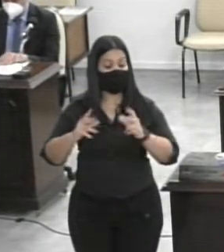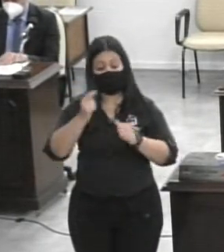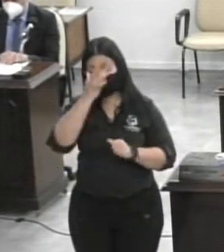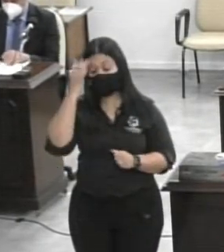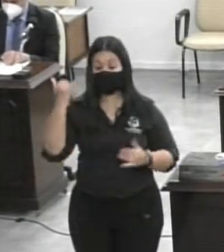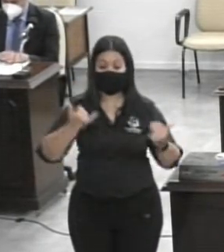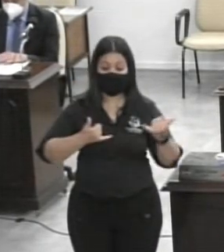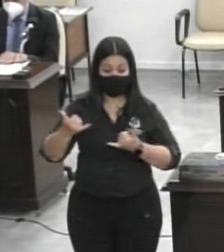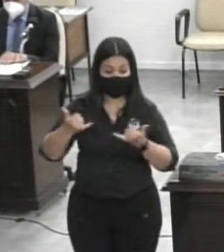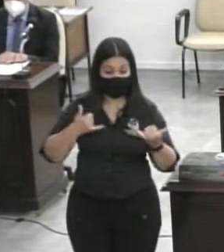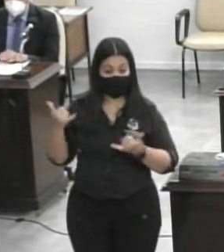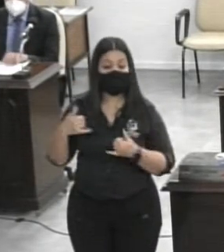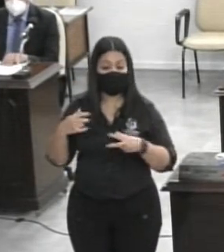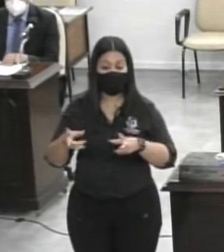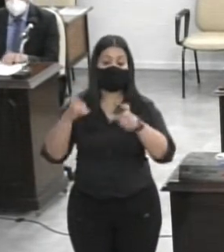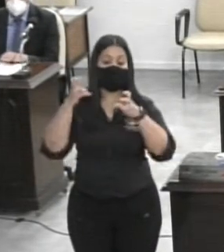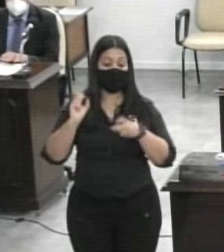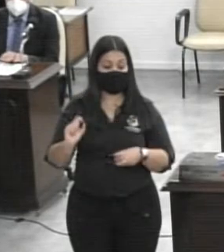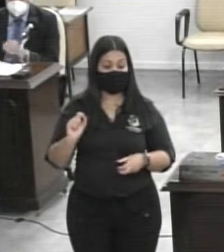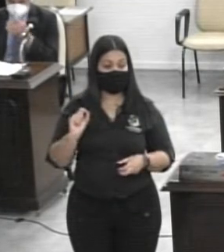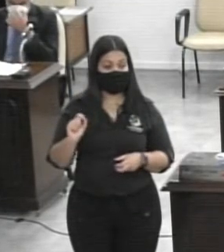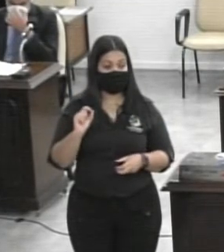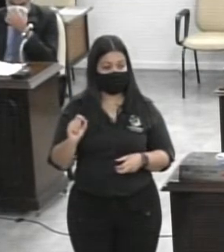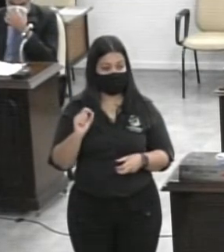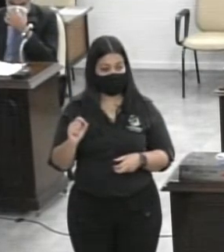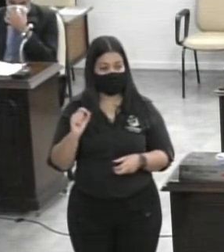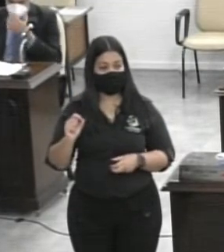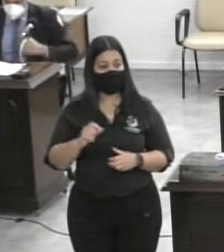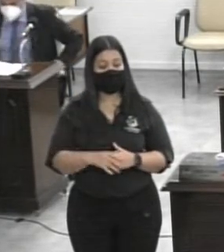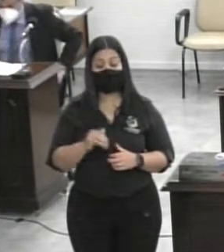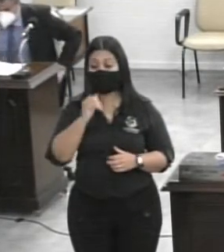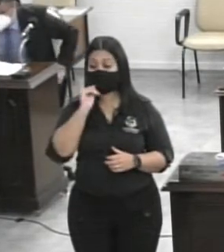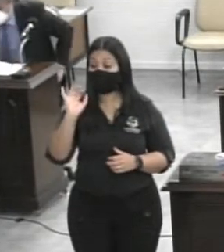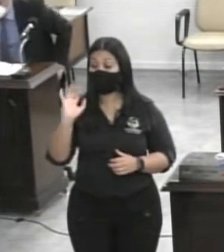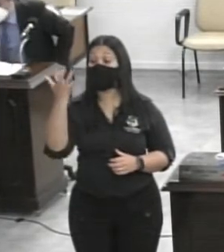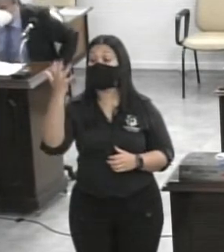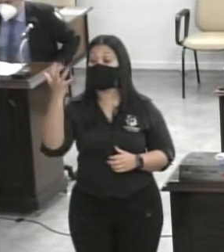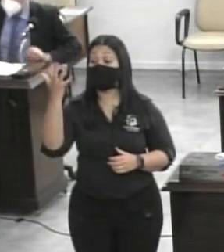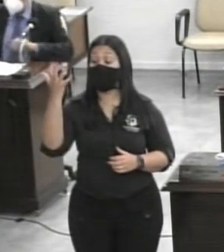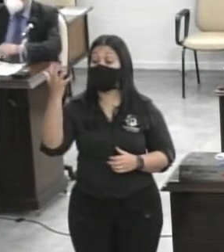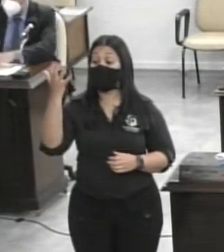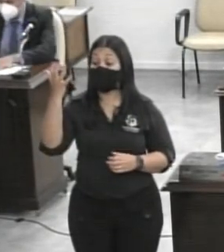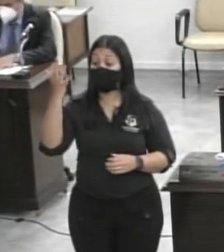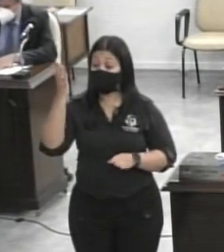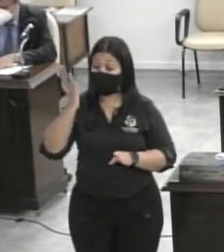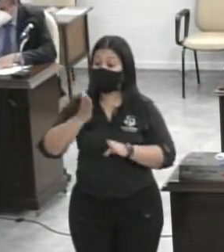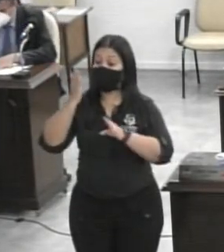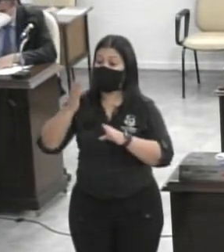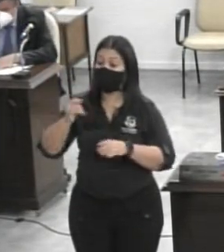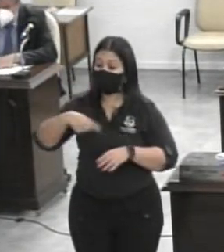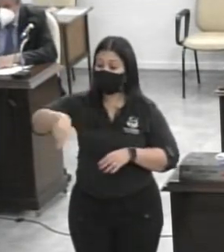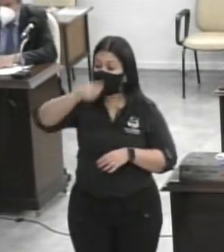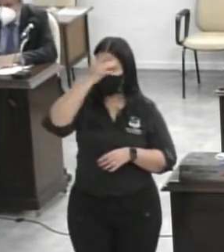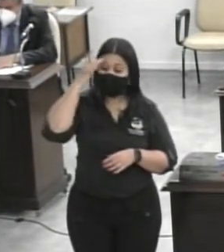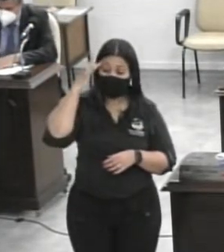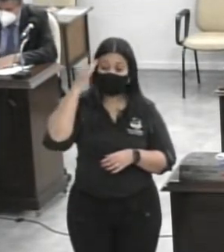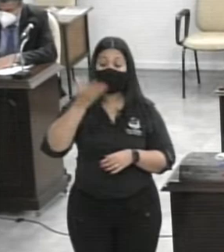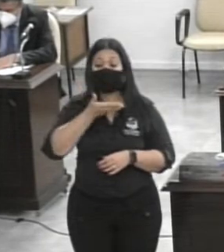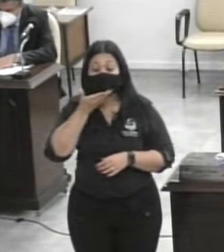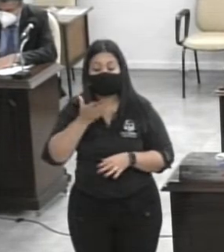eu reconheço que tomar decisões que envolvem pessoas não é tarefa